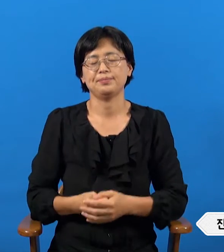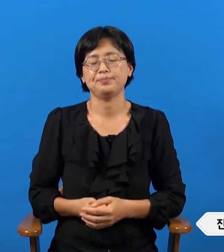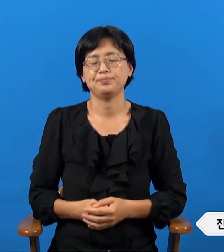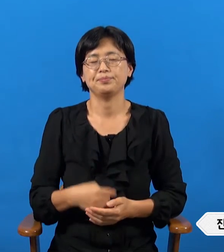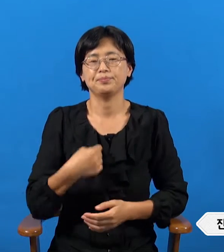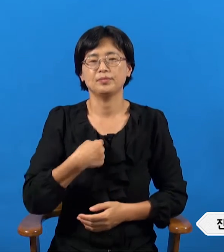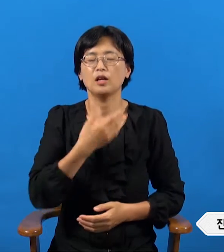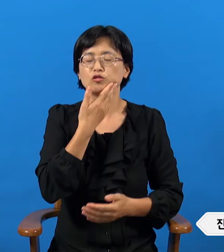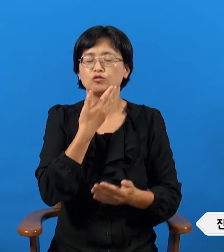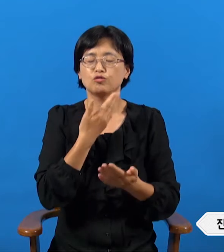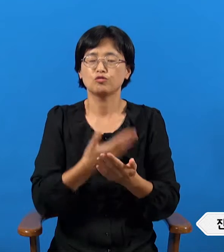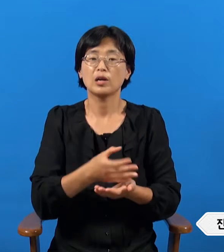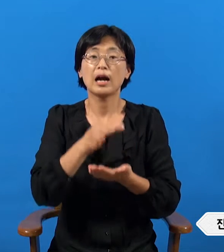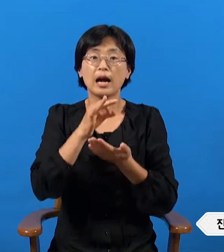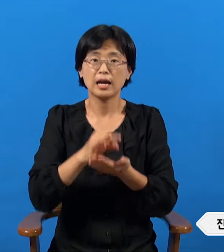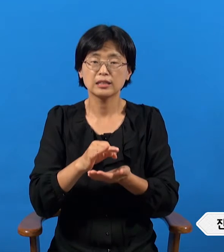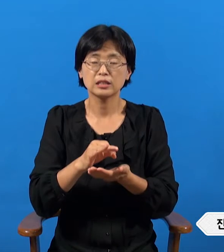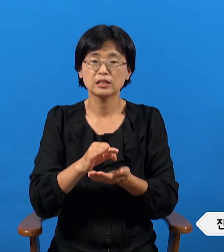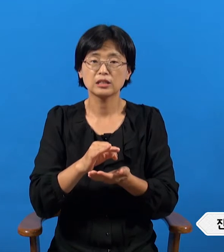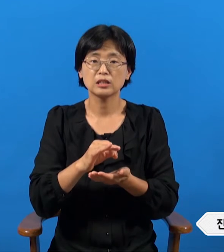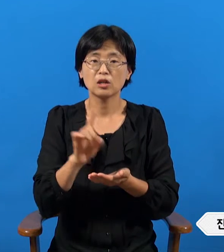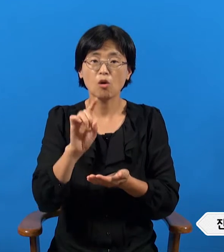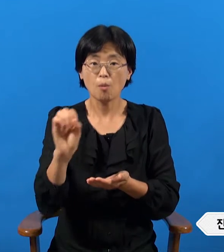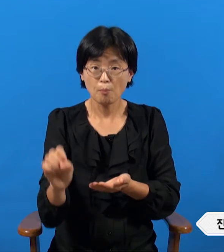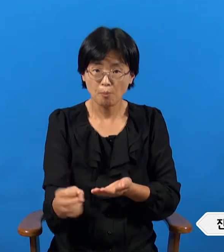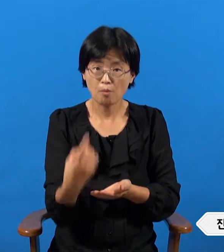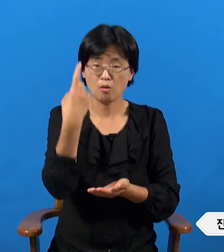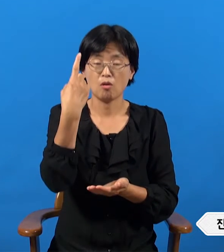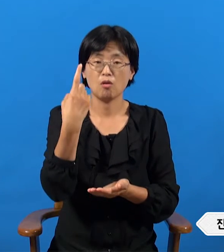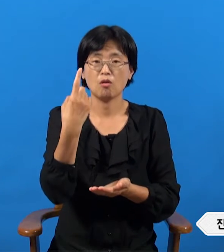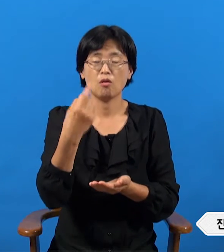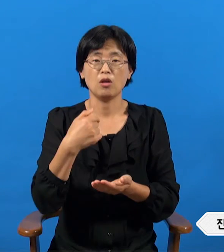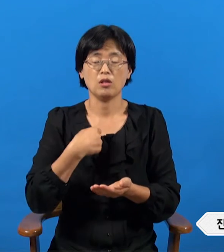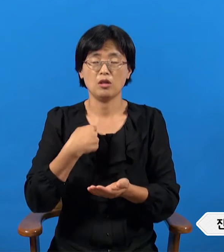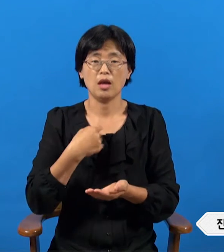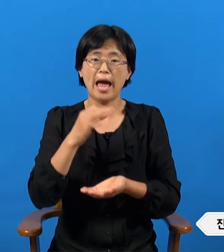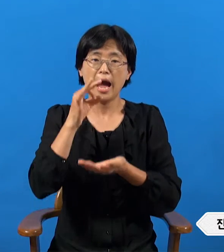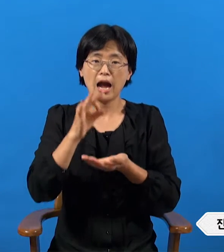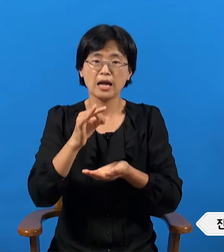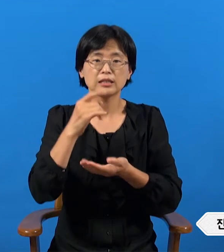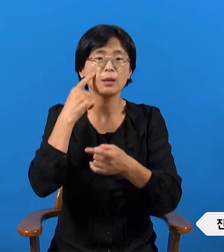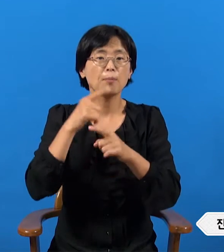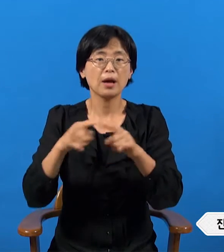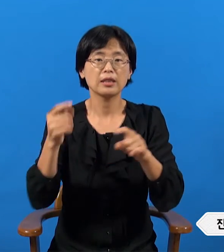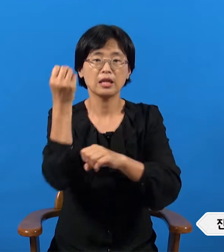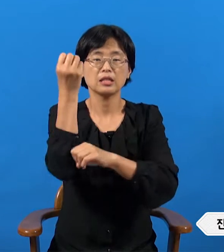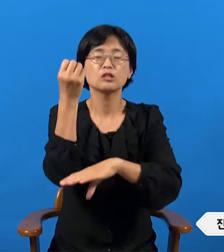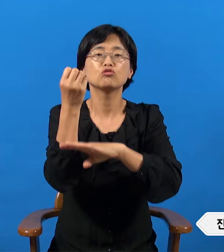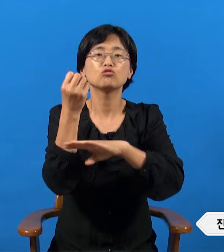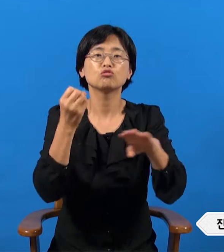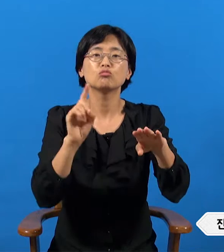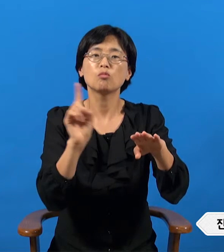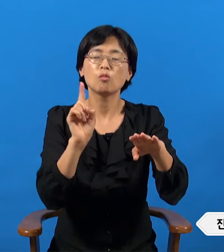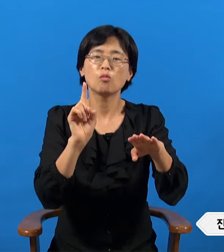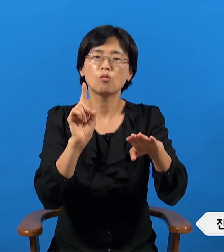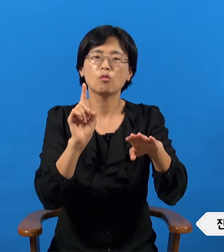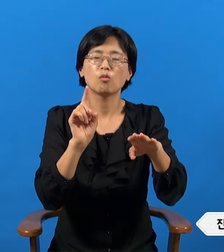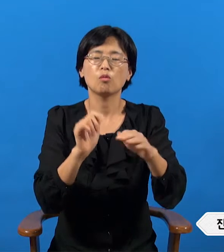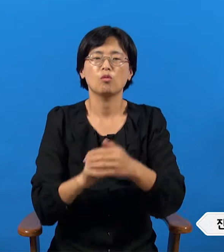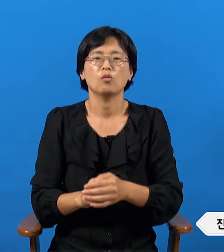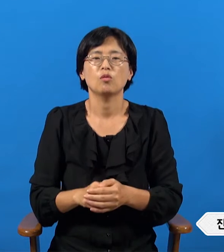나의 중요한 존재의 가치는 어디서 오는가? 나를 향한 이 가치의 판단의